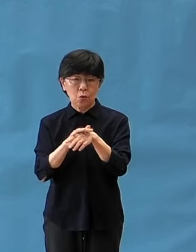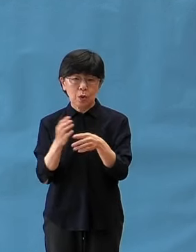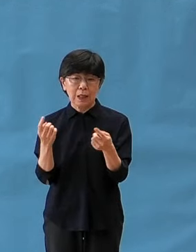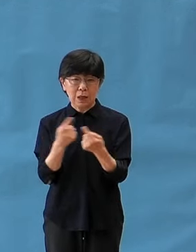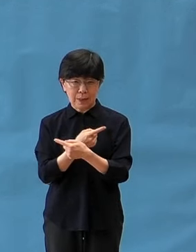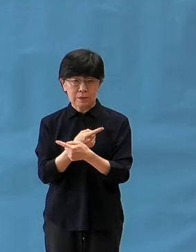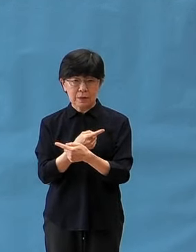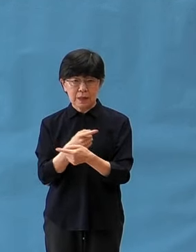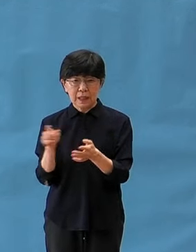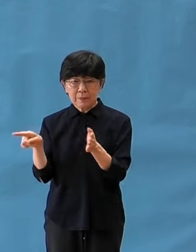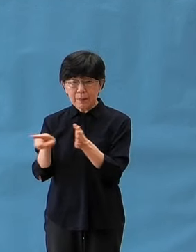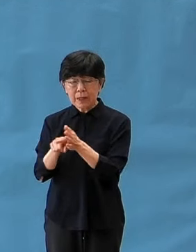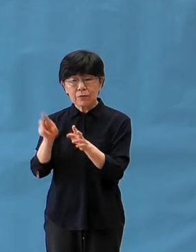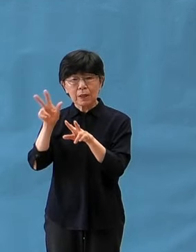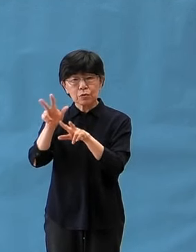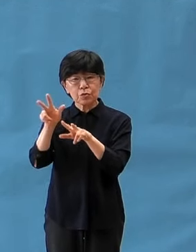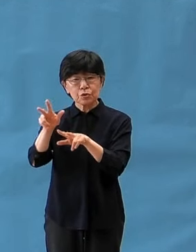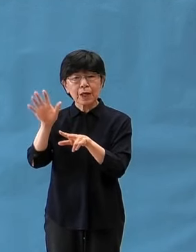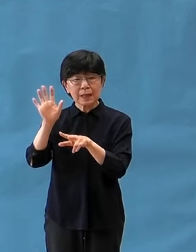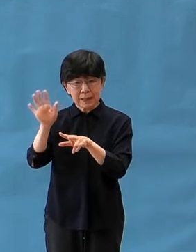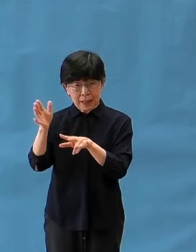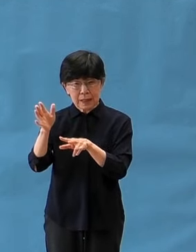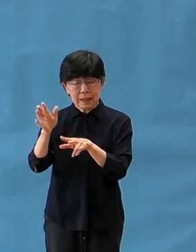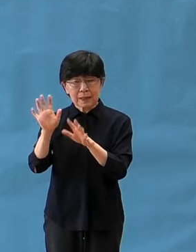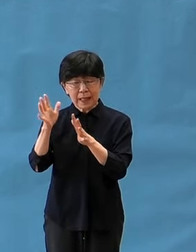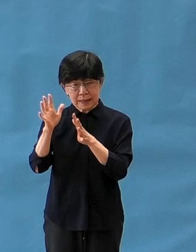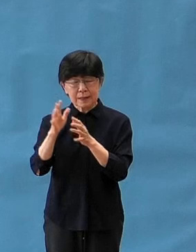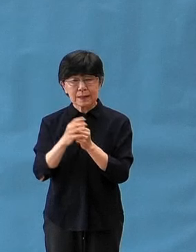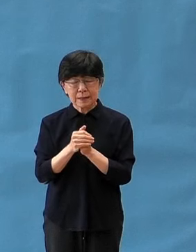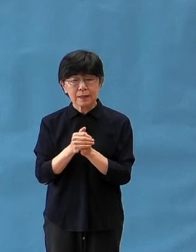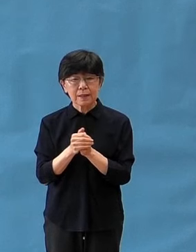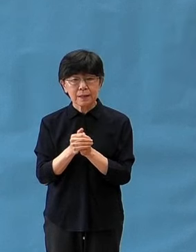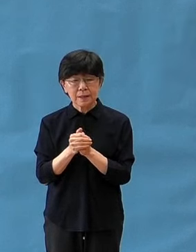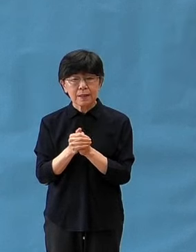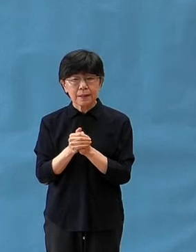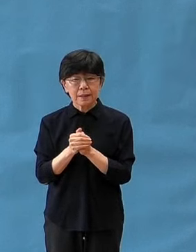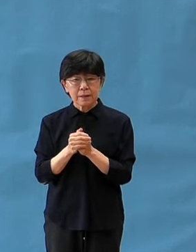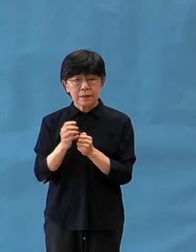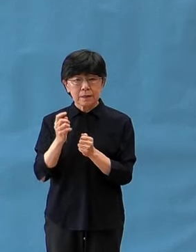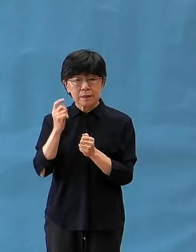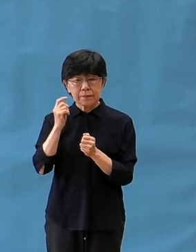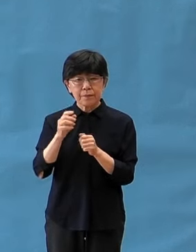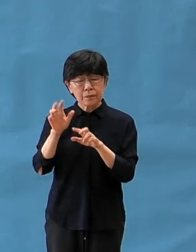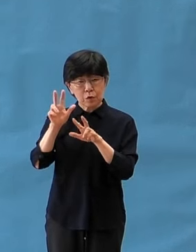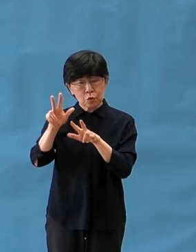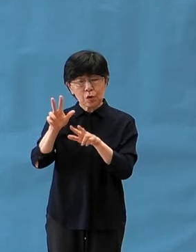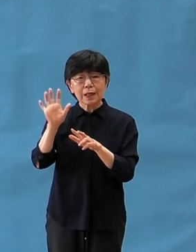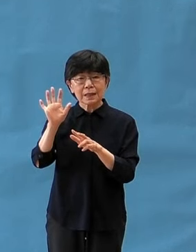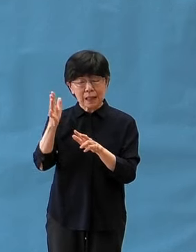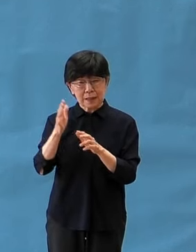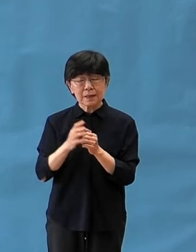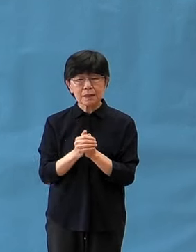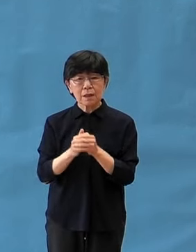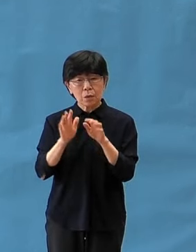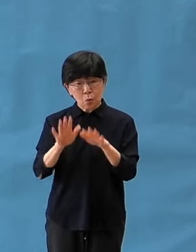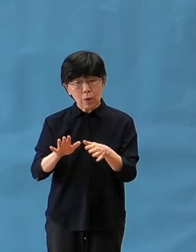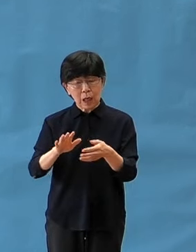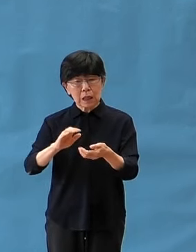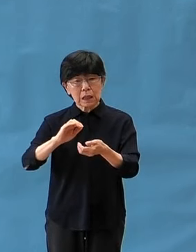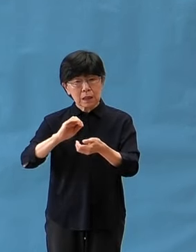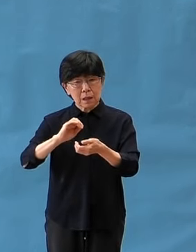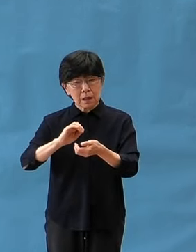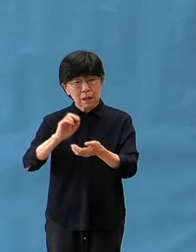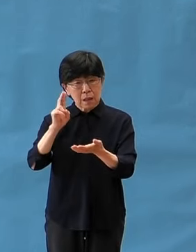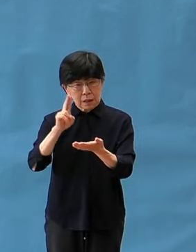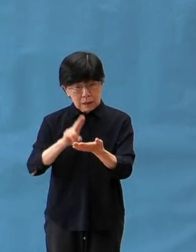ではルールがなくて駐車場の混雑問題に対応する術っていうのが、まあ、あまりなかったかなというふうには感じますけれども、今回の規定によってどんな効